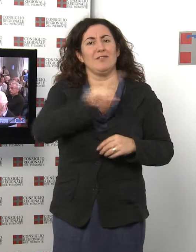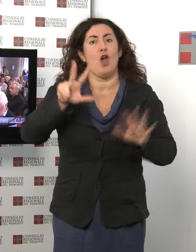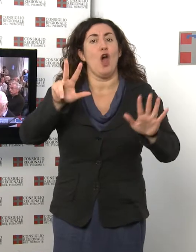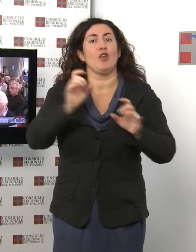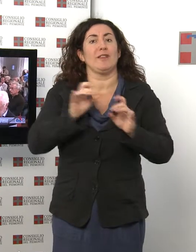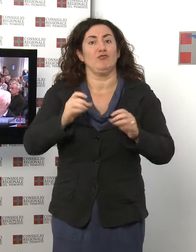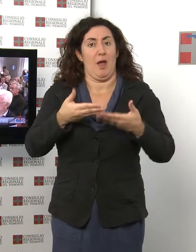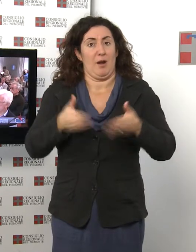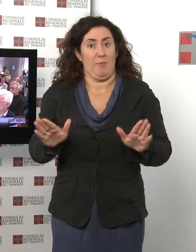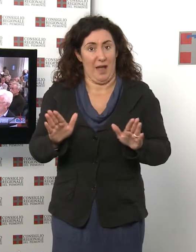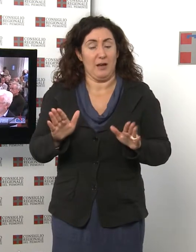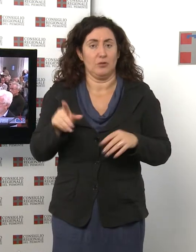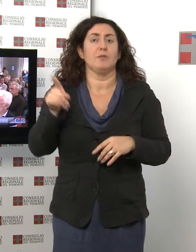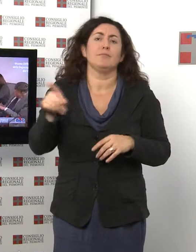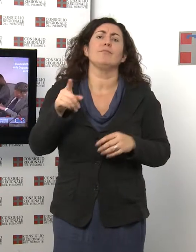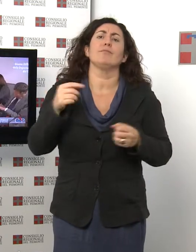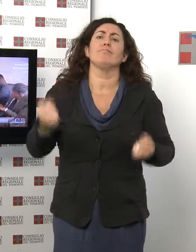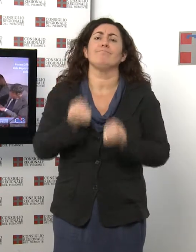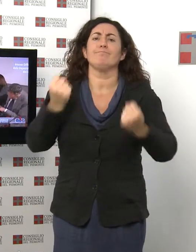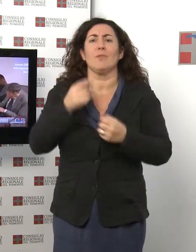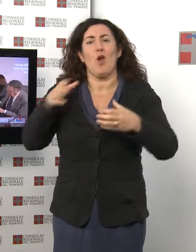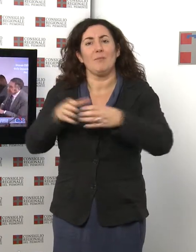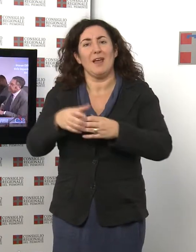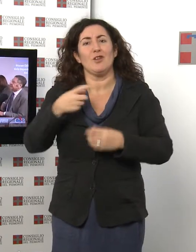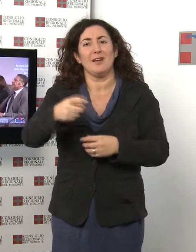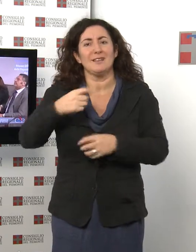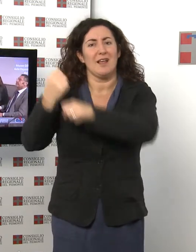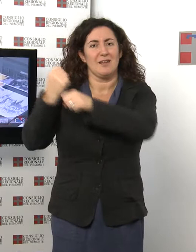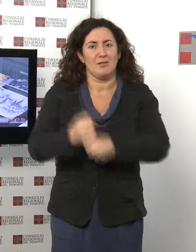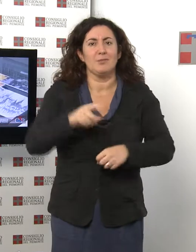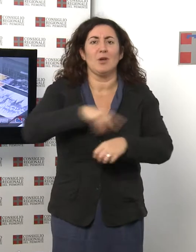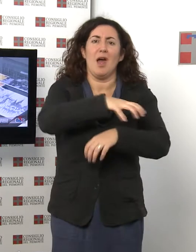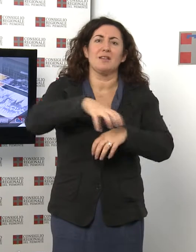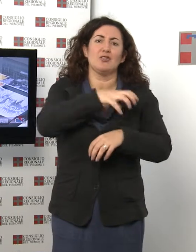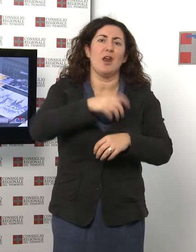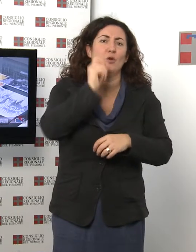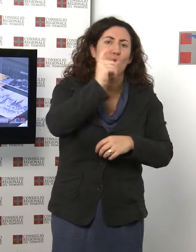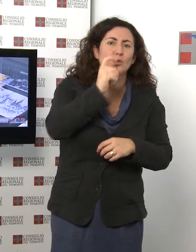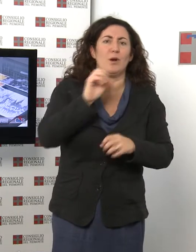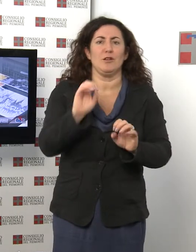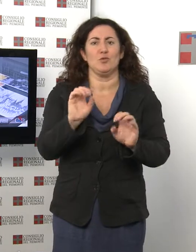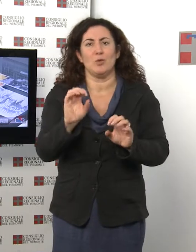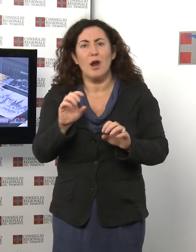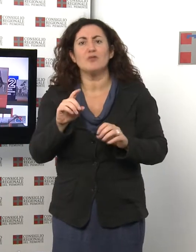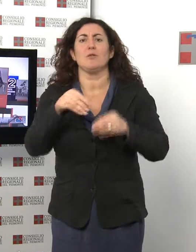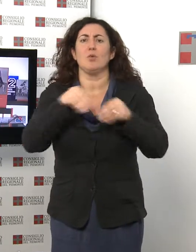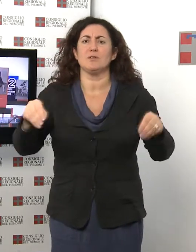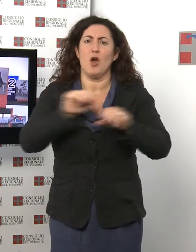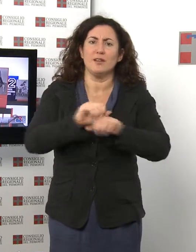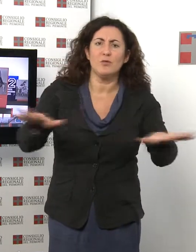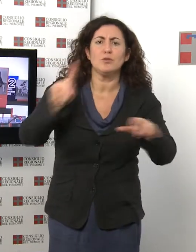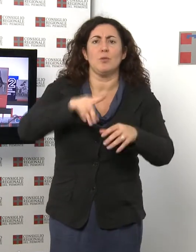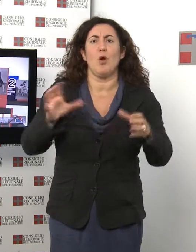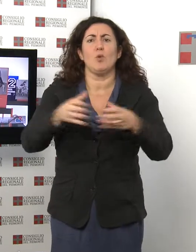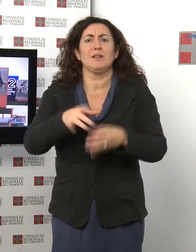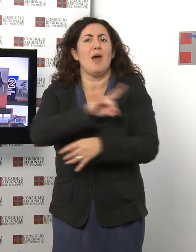Parigi, la mostra è promossa dal Comitato Resistente Costituzione, dagli assessorati alla cultura e all'istruzione, con il Museo Diffuso, la Comunità Ebraica di